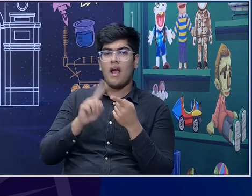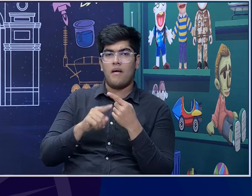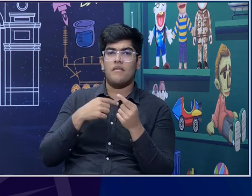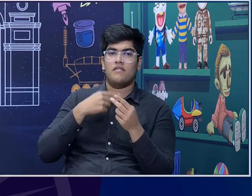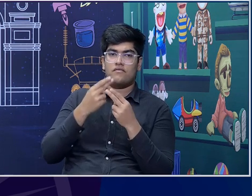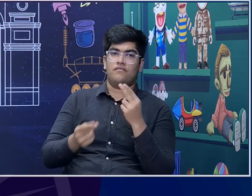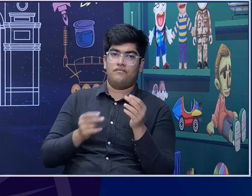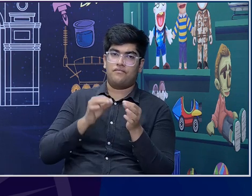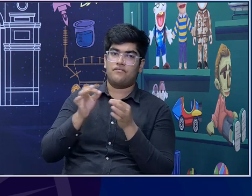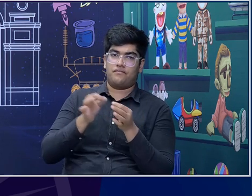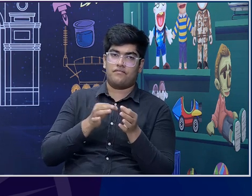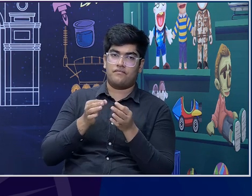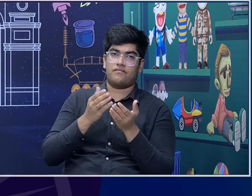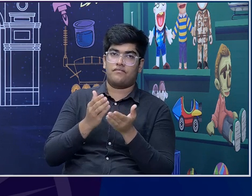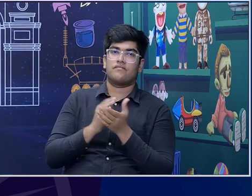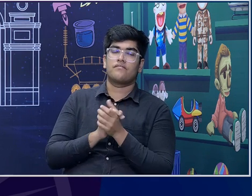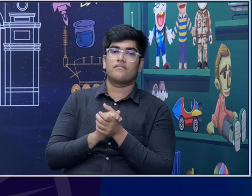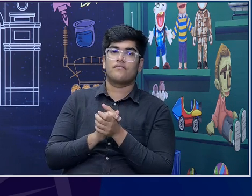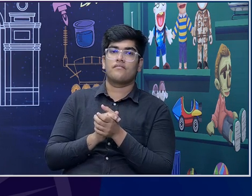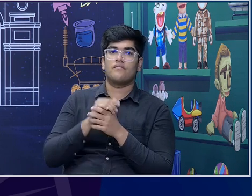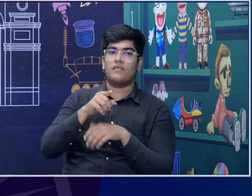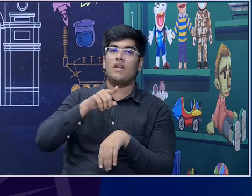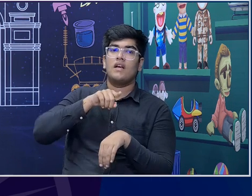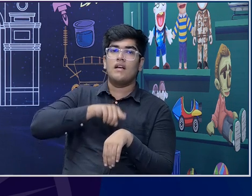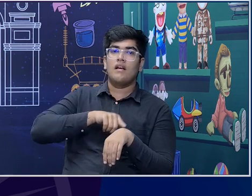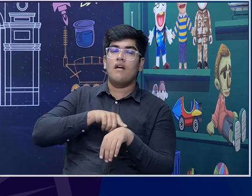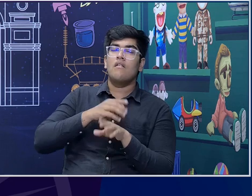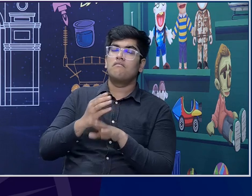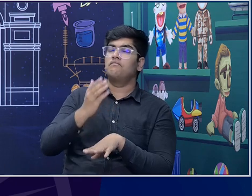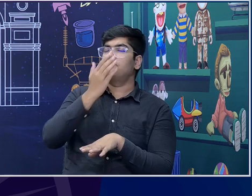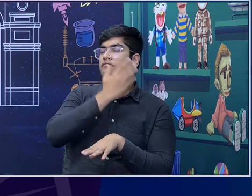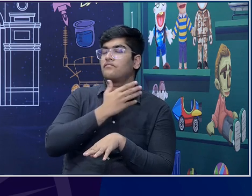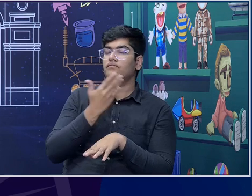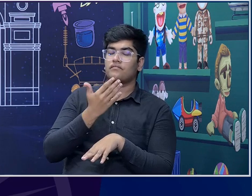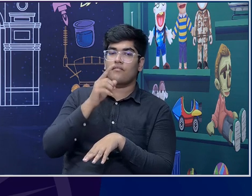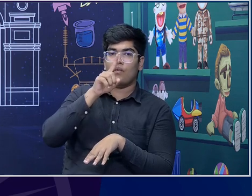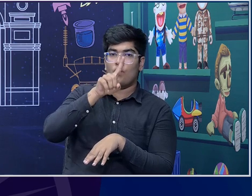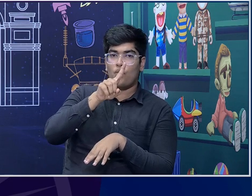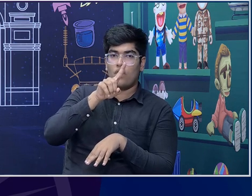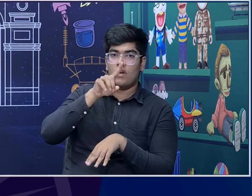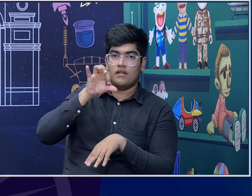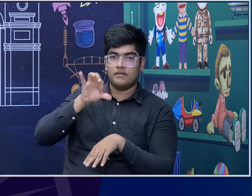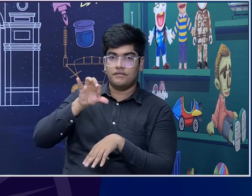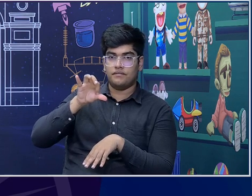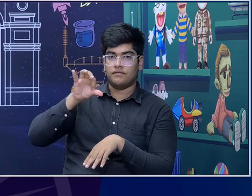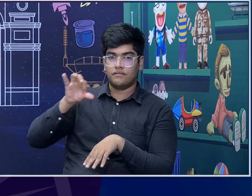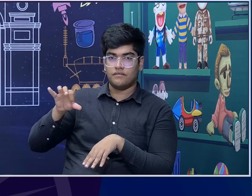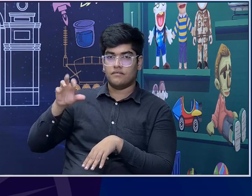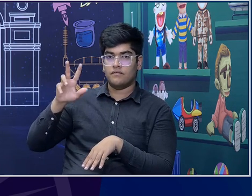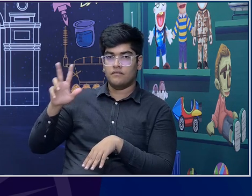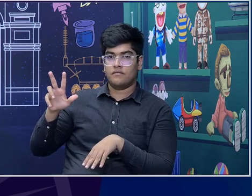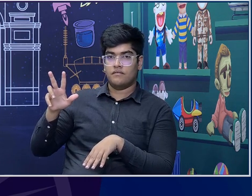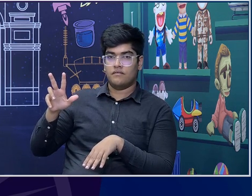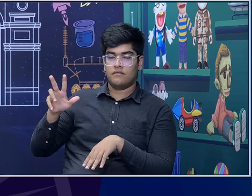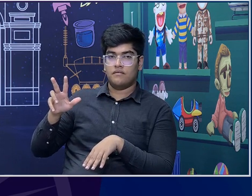क्या मिला, उसमें समय की बात है, कि जब 1998, 1998 में